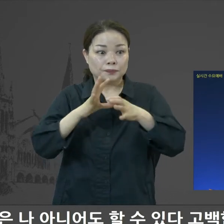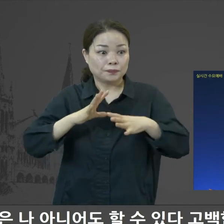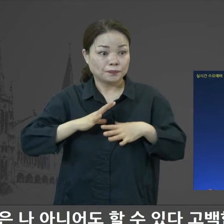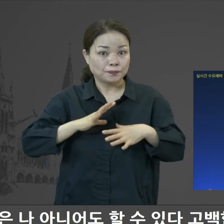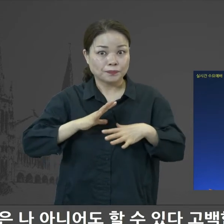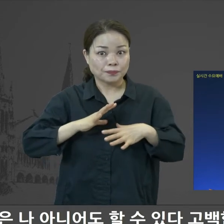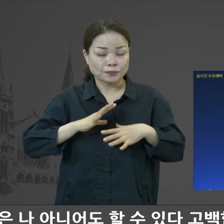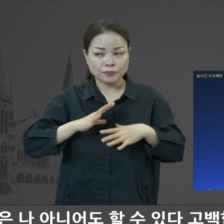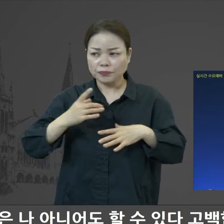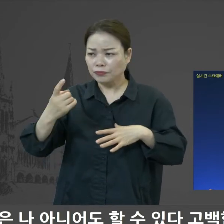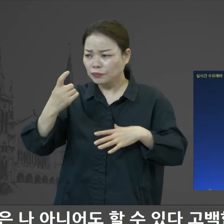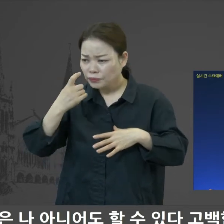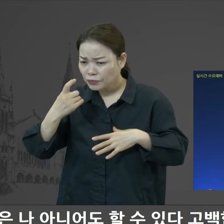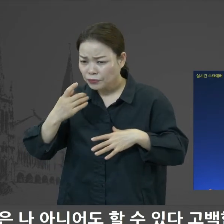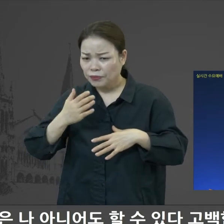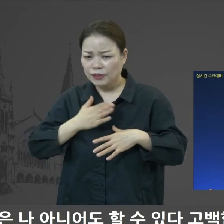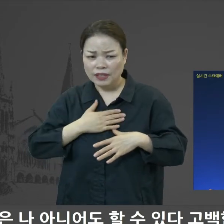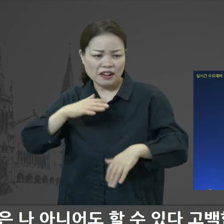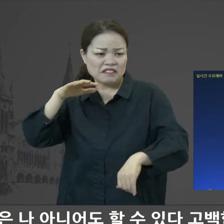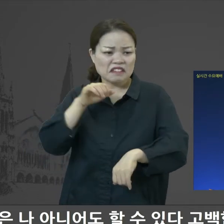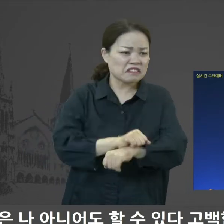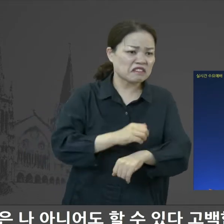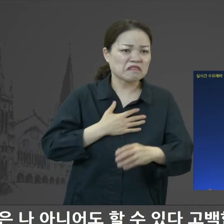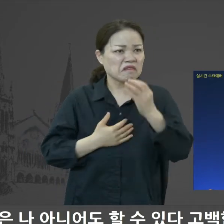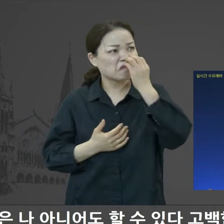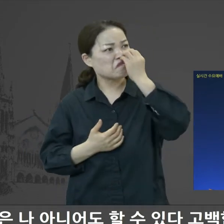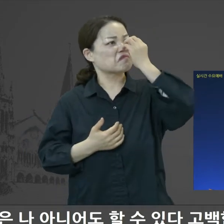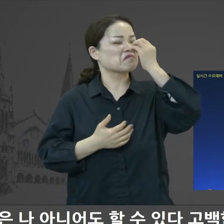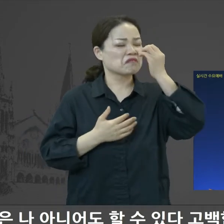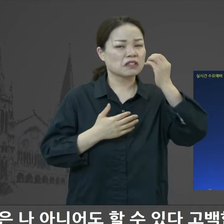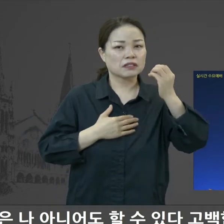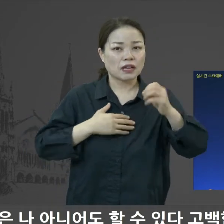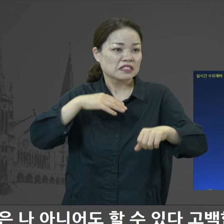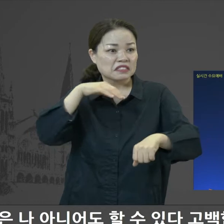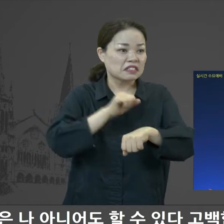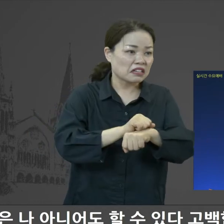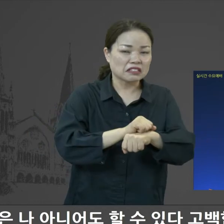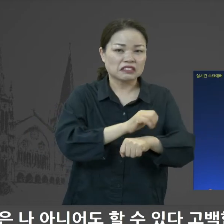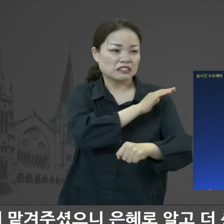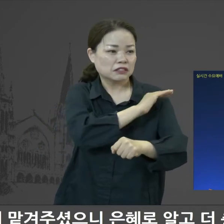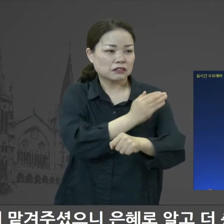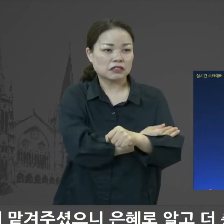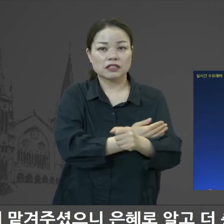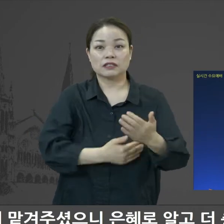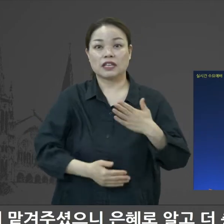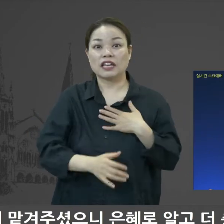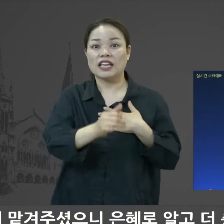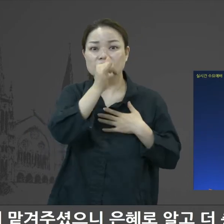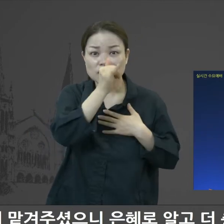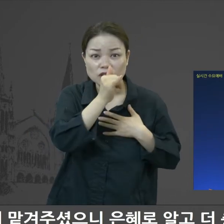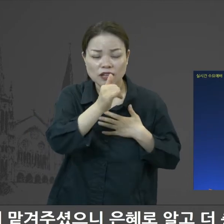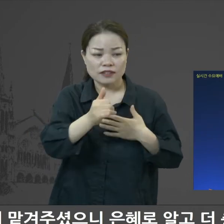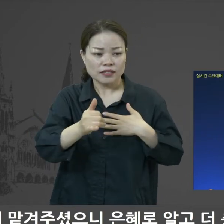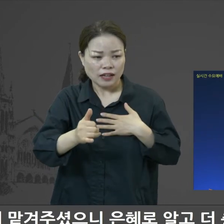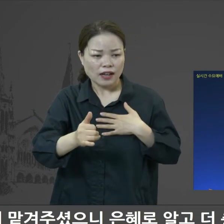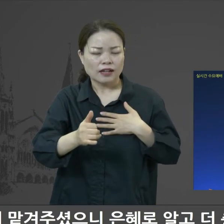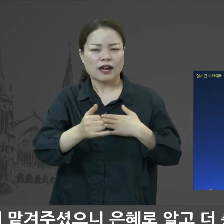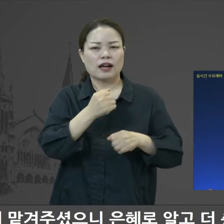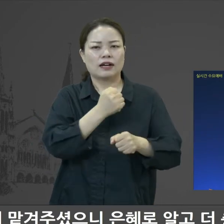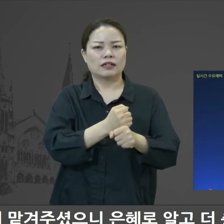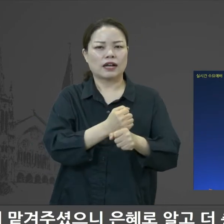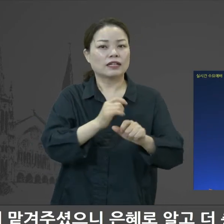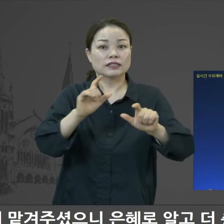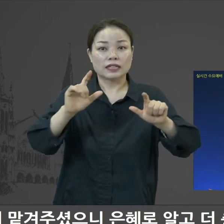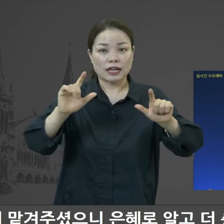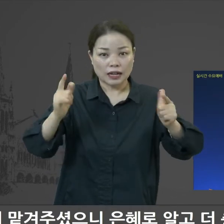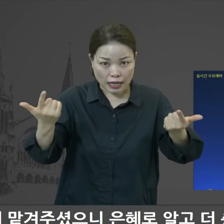경외하기를 배우면 내가 잘나서 내가 잘해서 이 일을 탁월하게 해낼 수 있는 능력이 내게 있어서 내가 이 일을 한다라는 것을